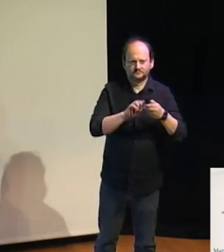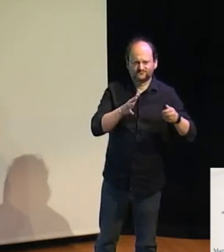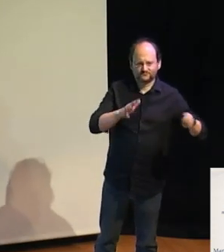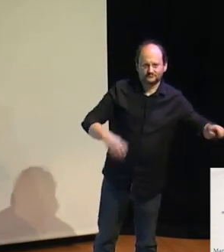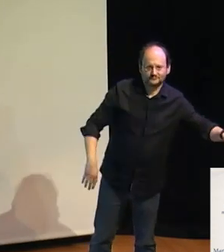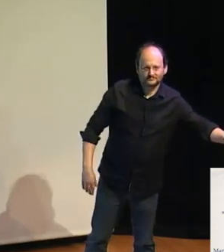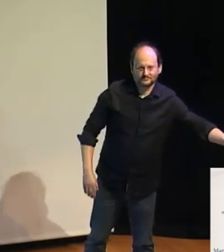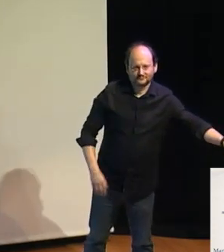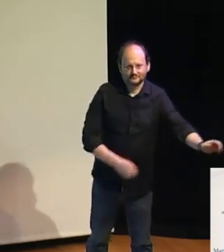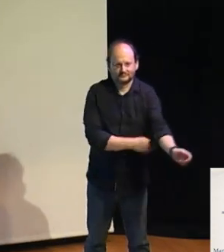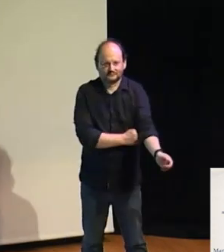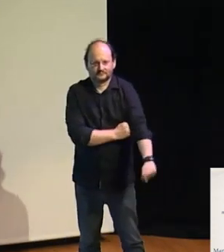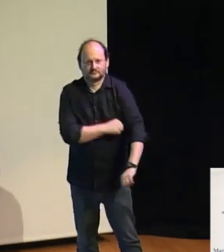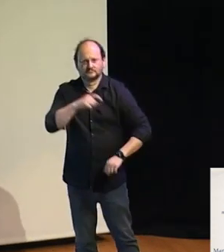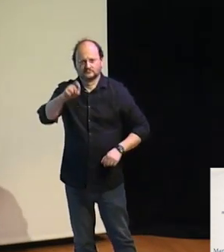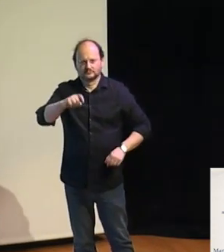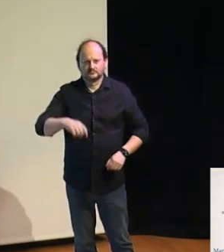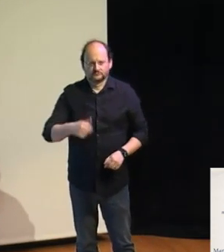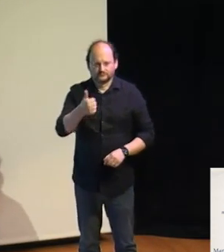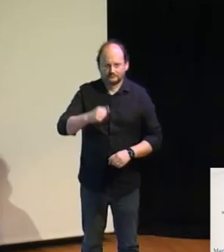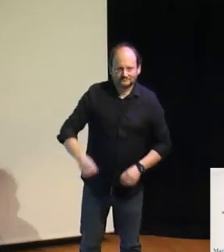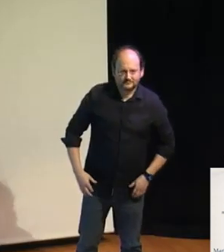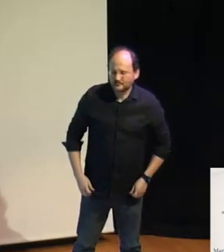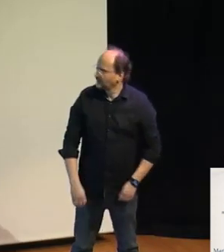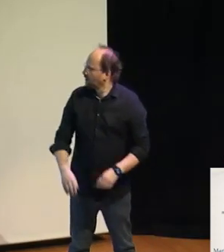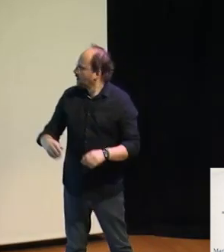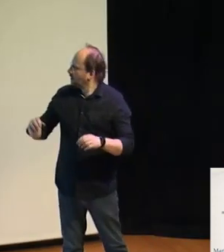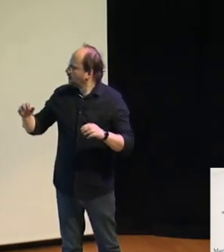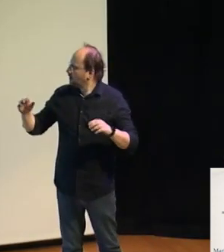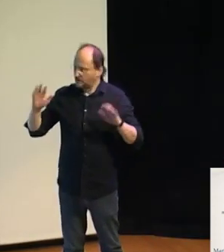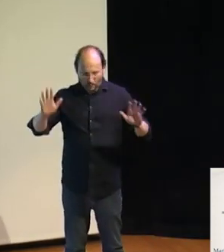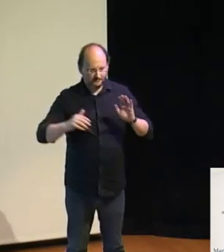Bien, je crois que la télécommande ne fonctionne pas très bien. Oui, si, d'accord.